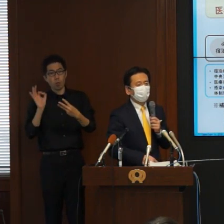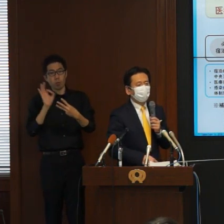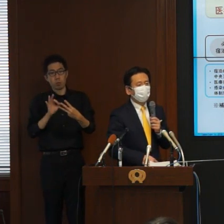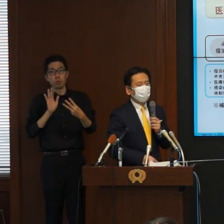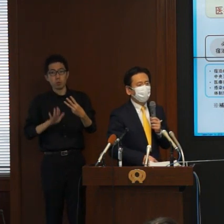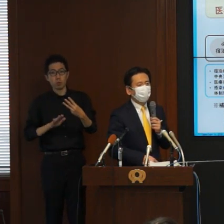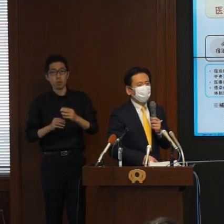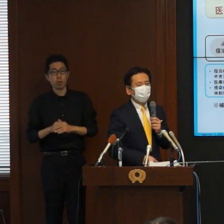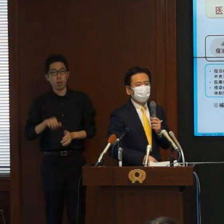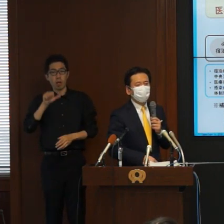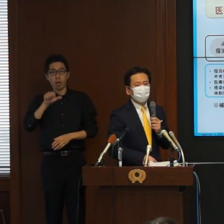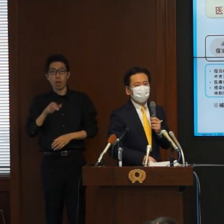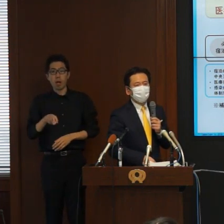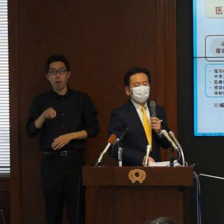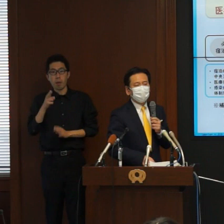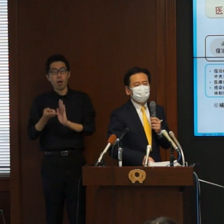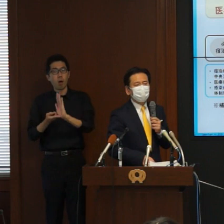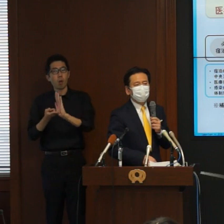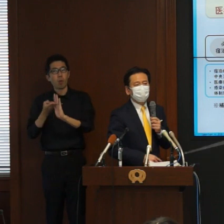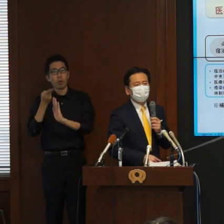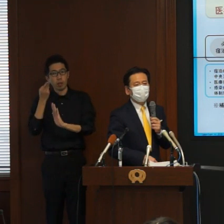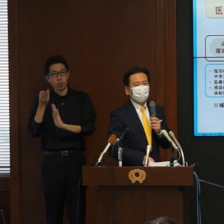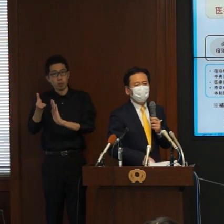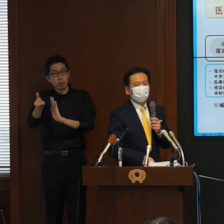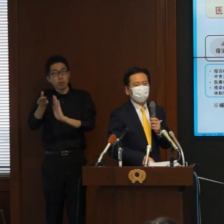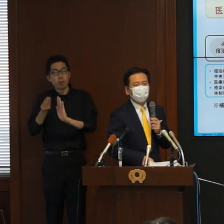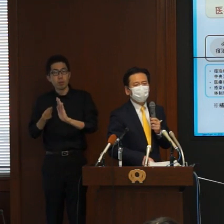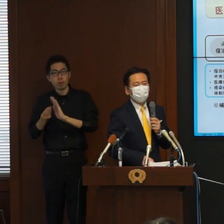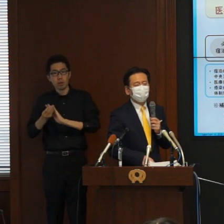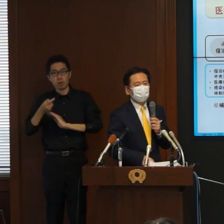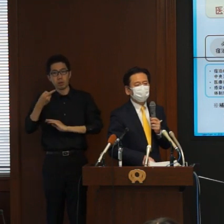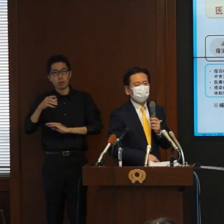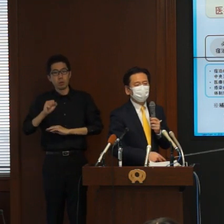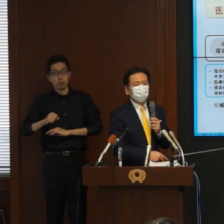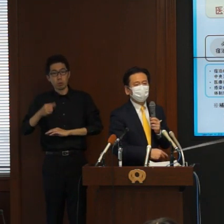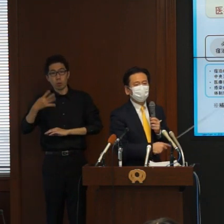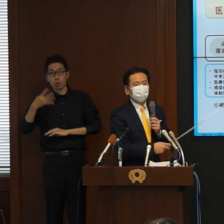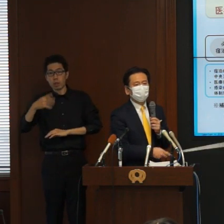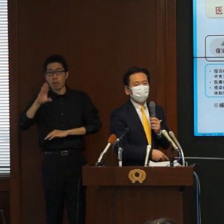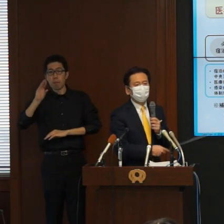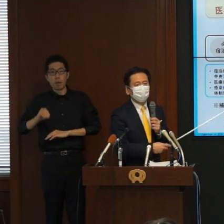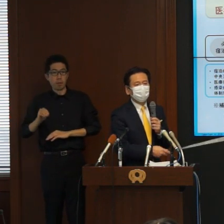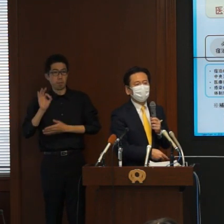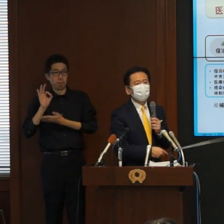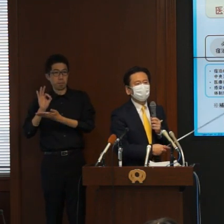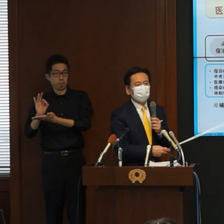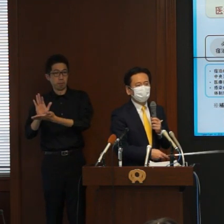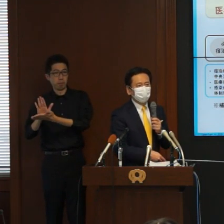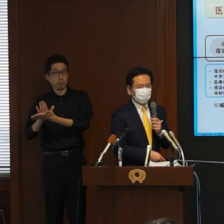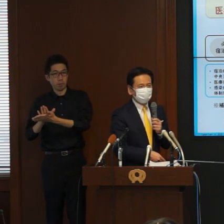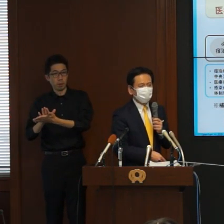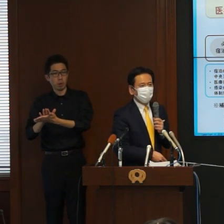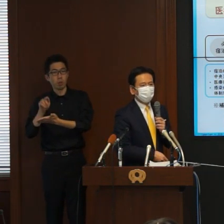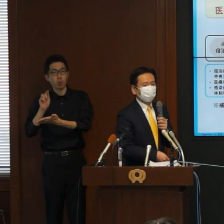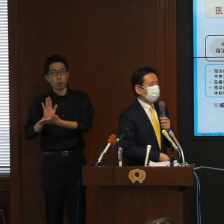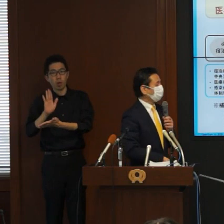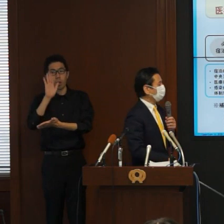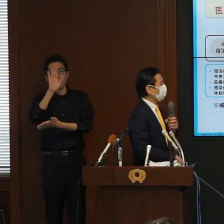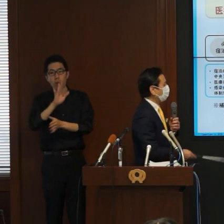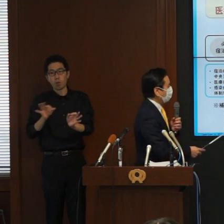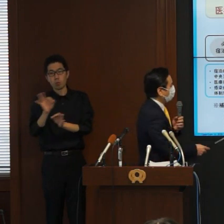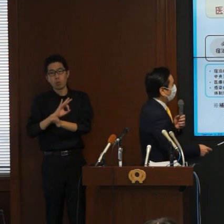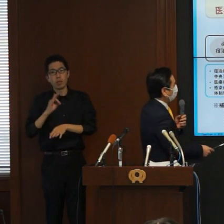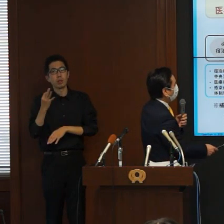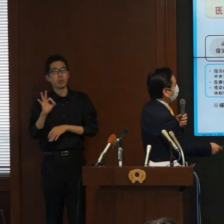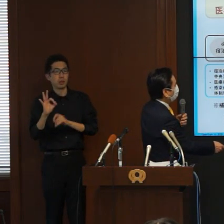アッパホテルの借り上げに1億4000万ぐらいあって、残りはあとそこのランニングコストです。そういった